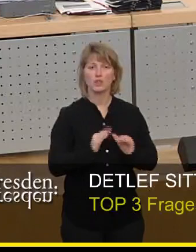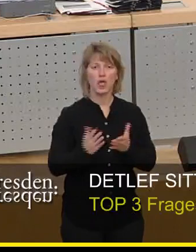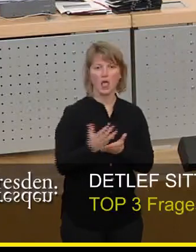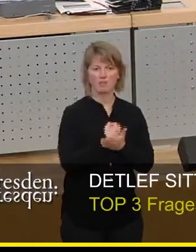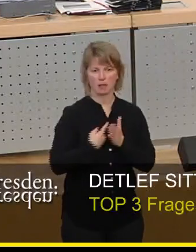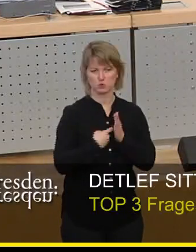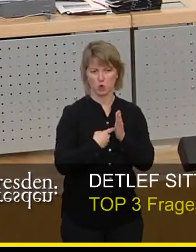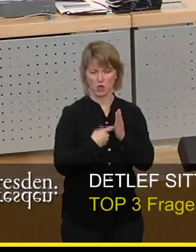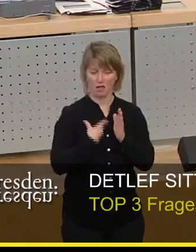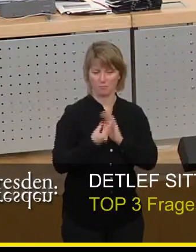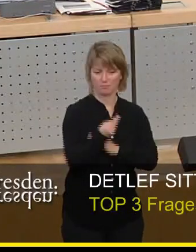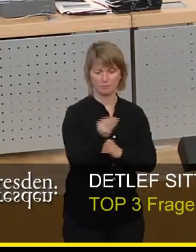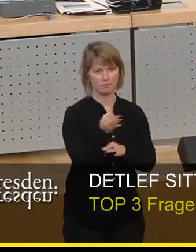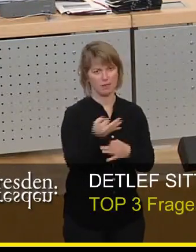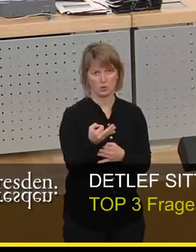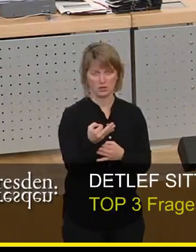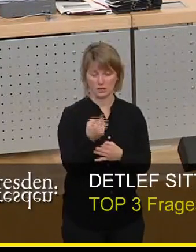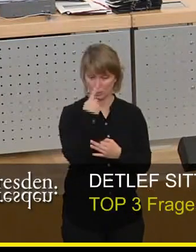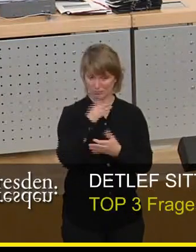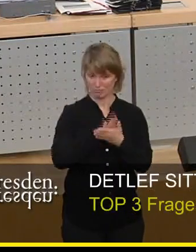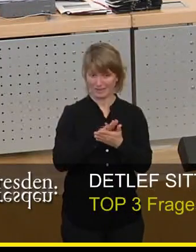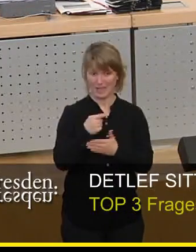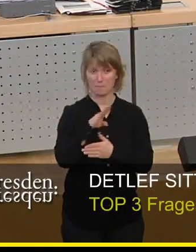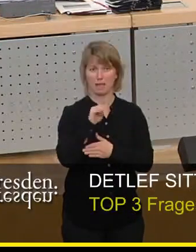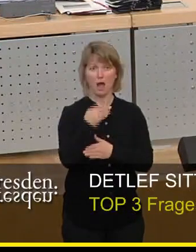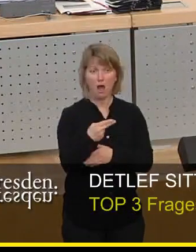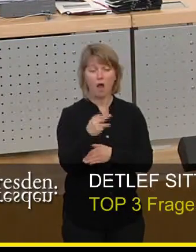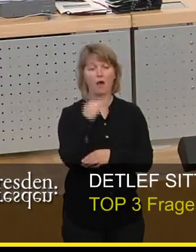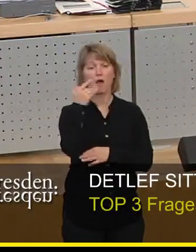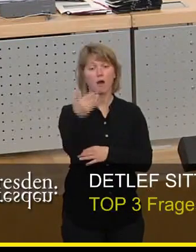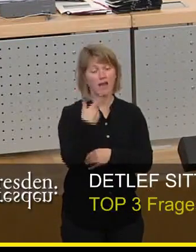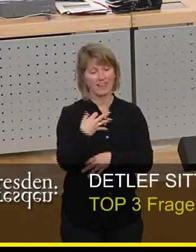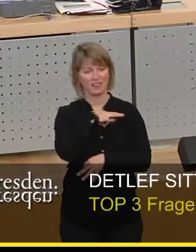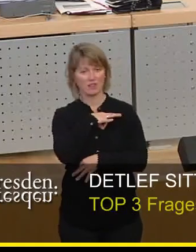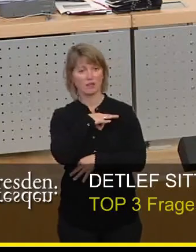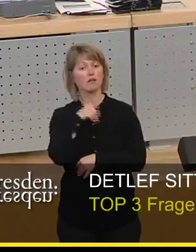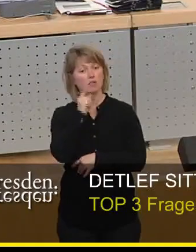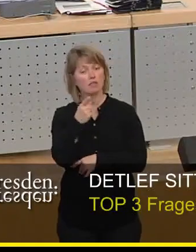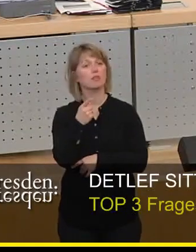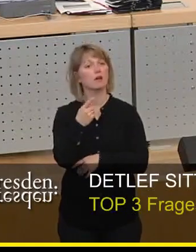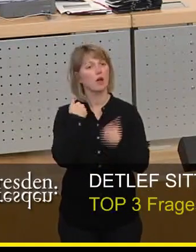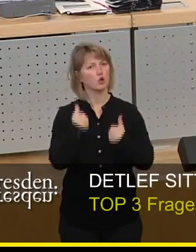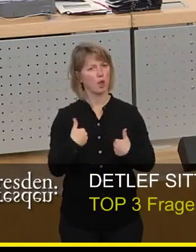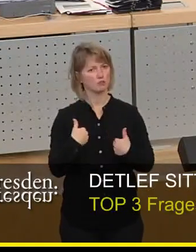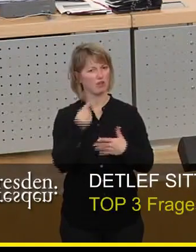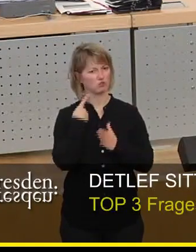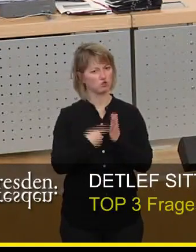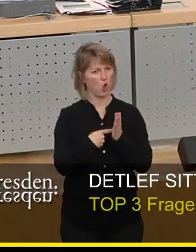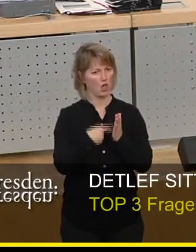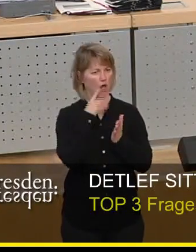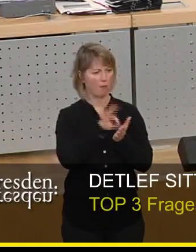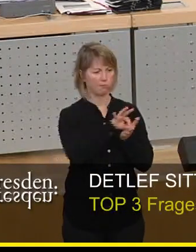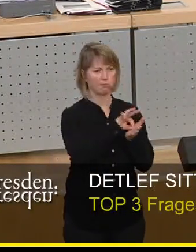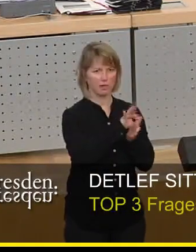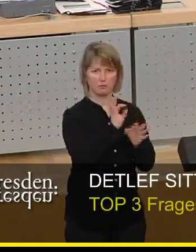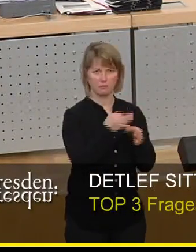und im Gegensatz zu einer GmbH-Lösung auf eventuelle zukünftige Gewinne keine Ertragssteuern, also Körperschaftssteuer, auf Ebene der Gesellschaft